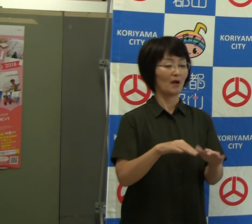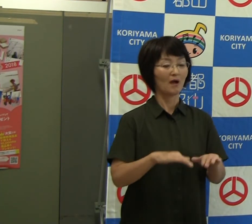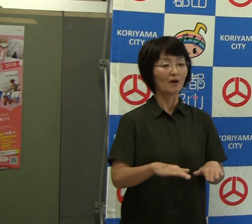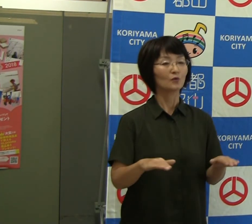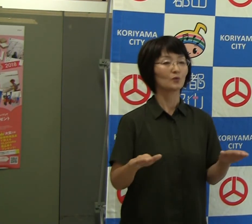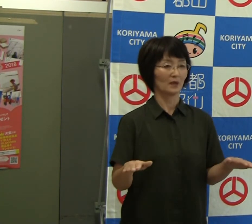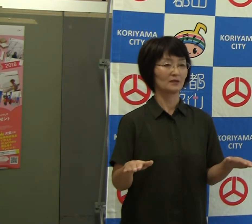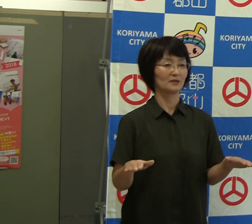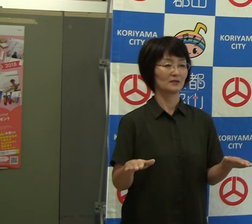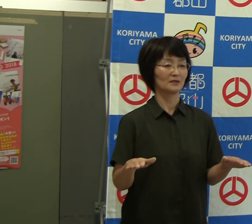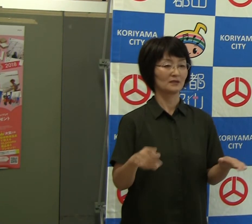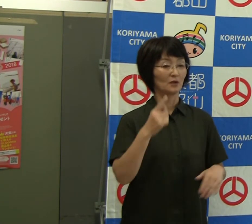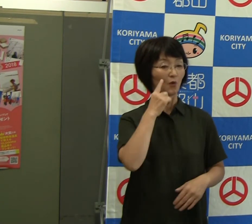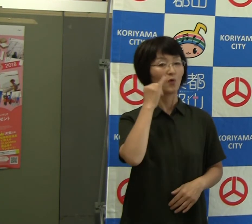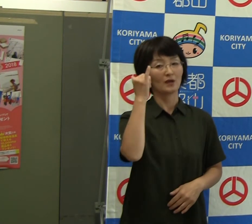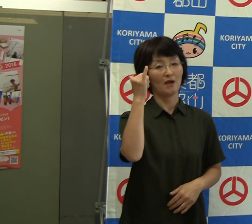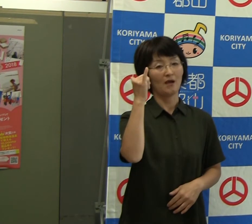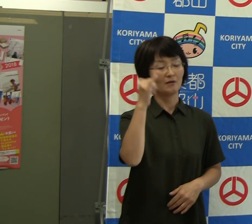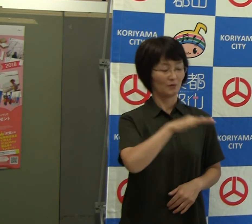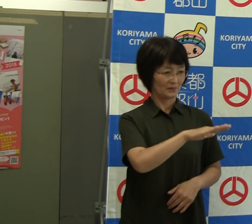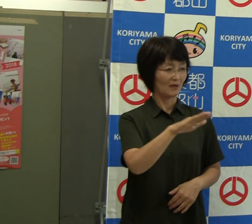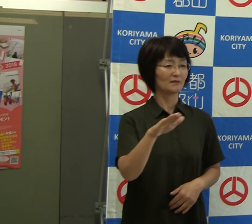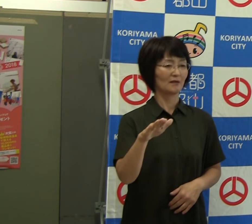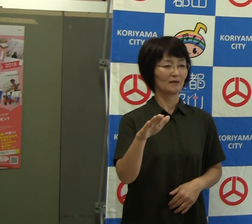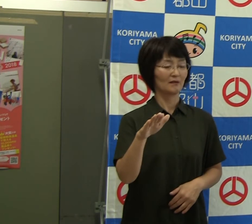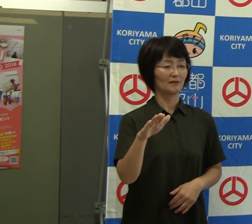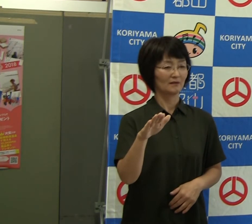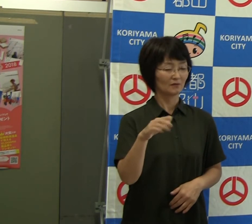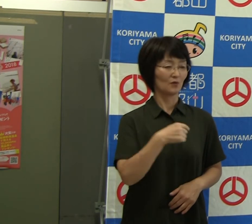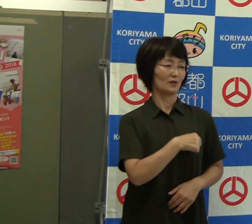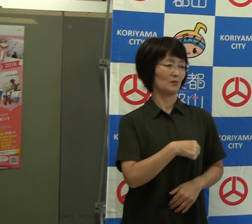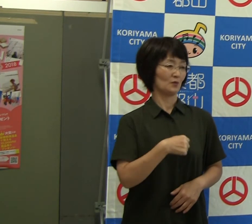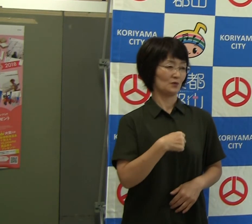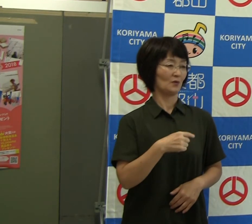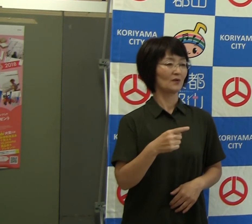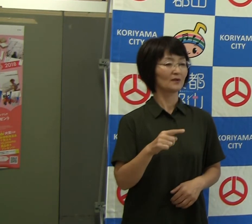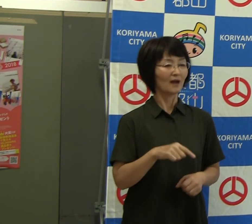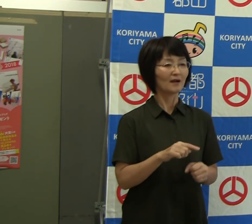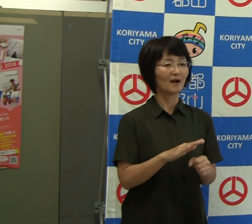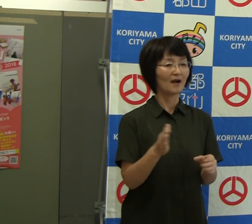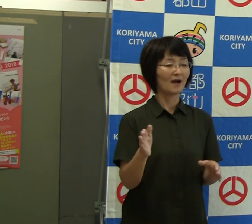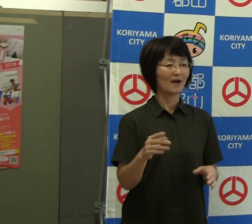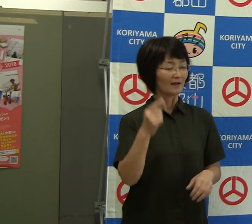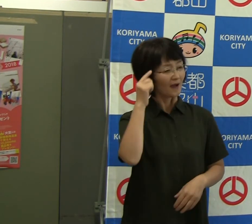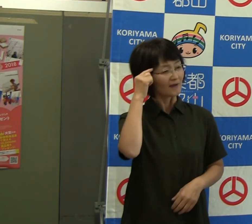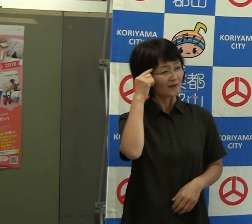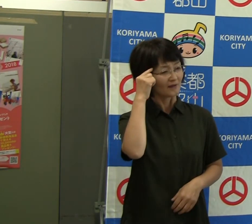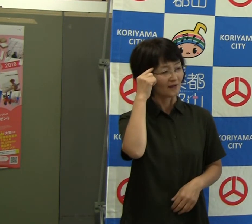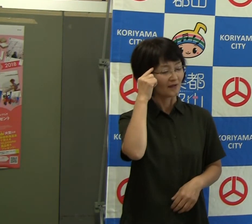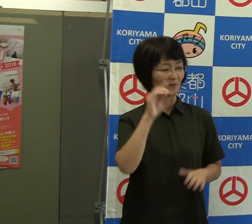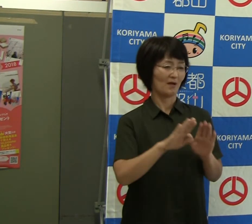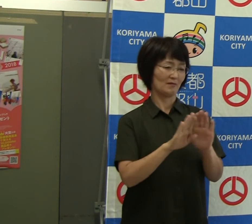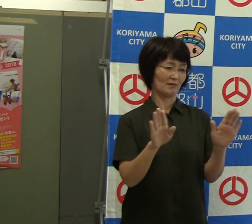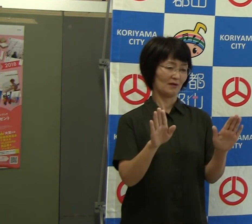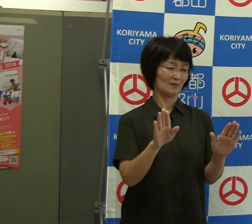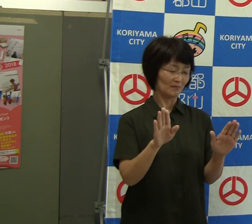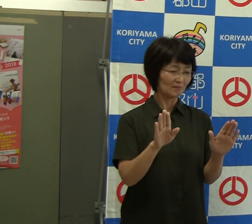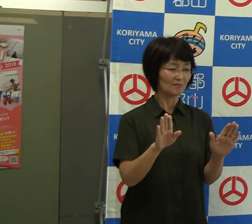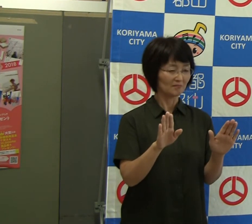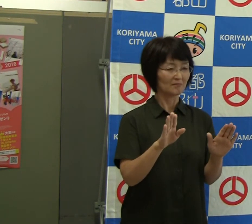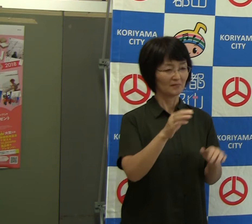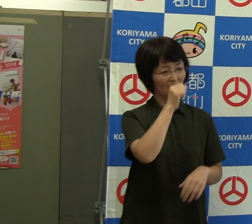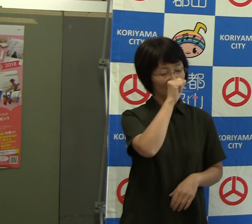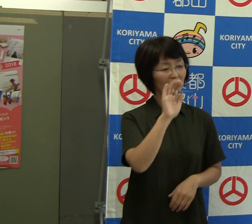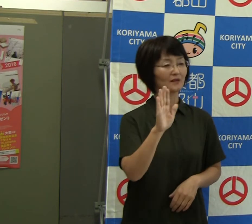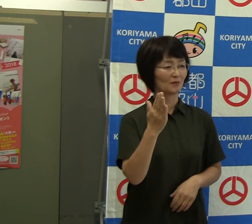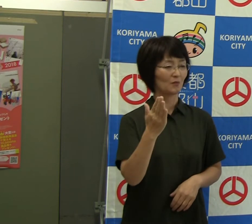ちそれから保護者の皆さんの思いをすれば、それ開くに越したことはありませんけれども、目指すところはやはり子